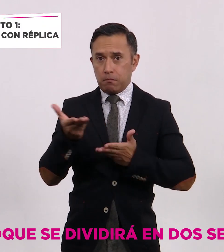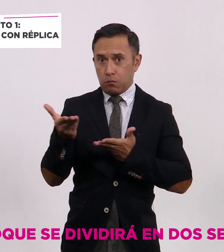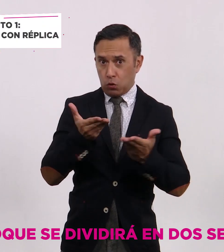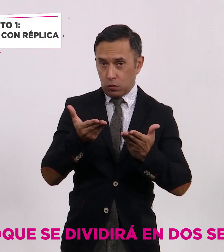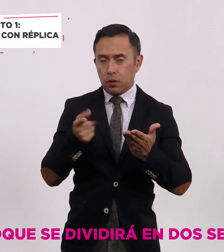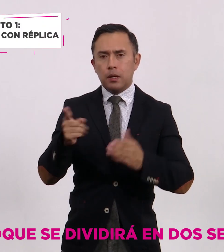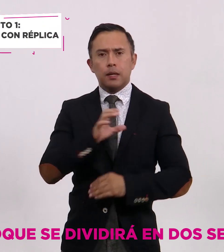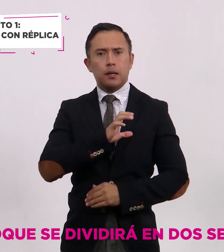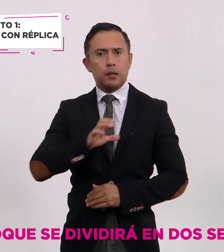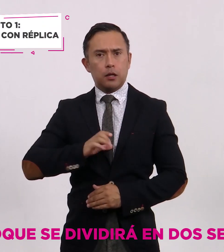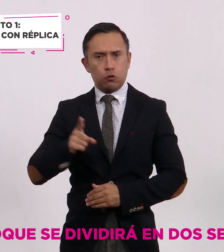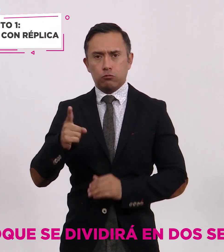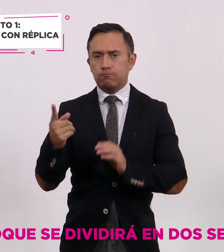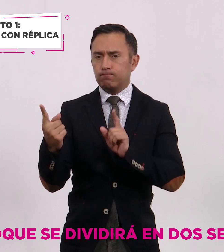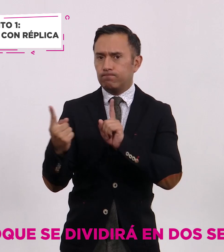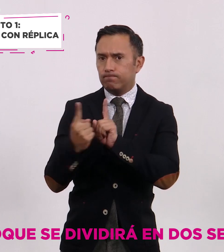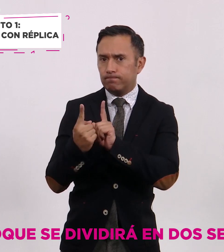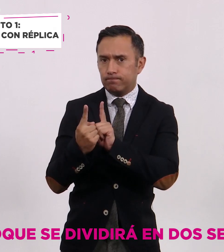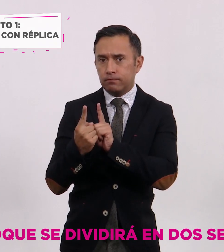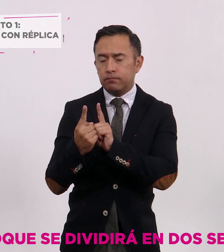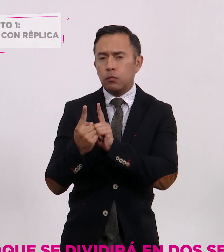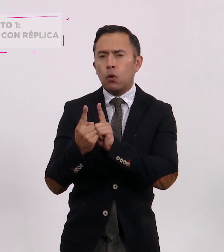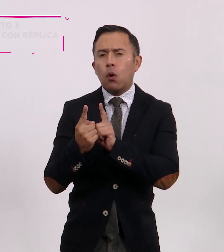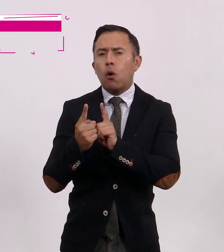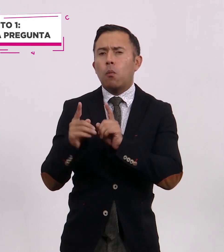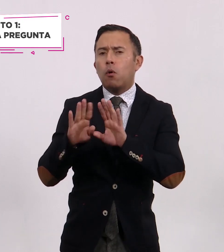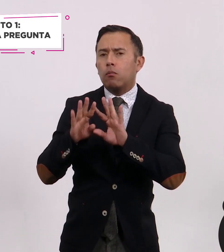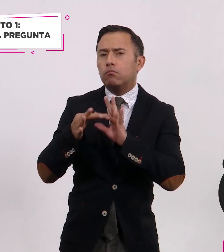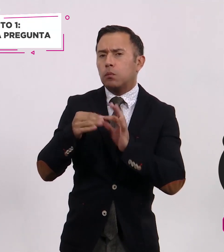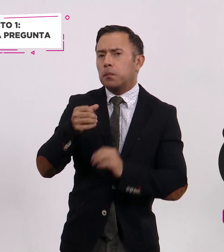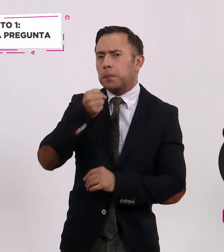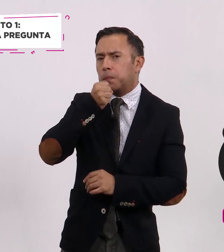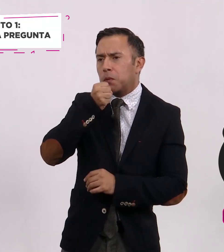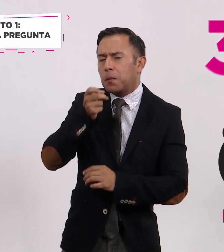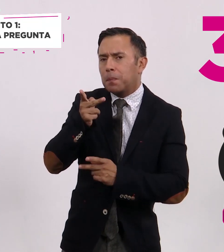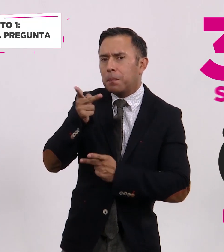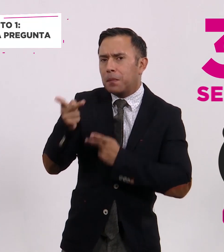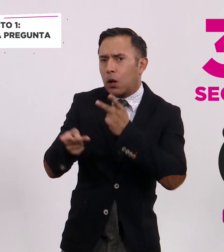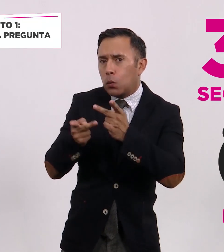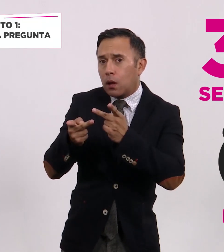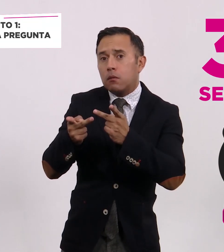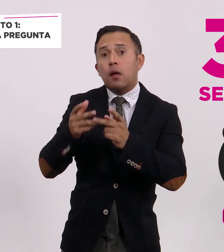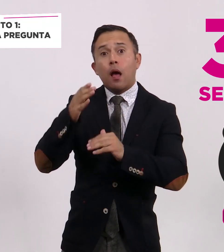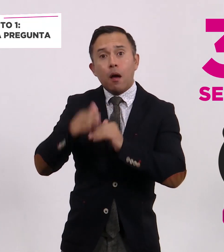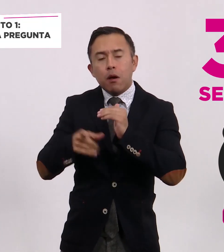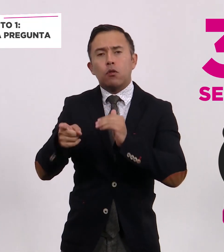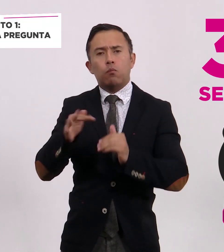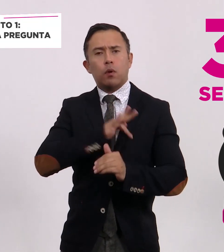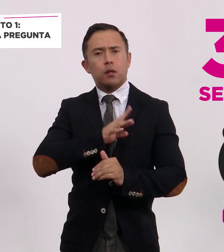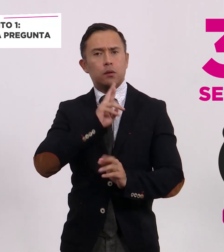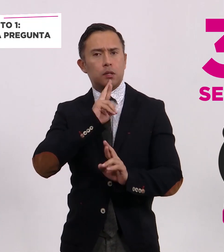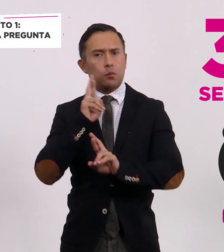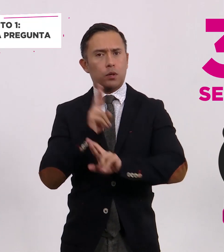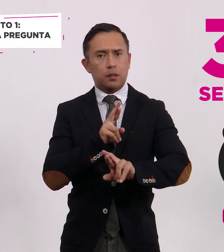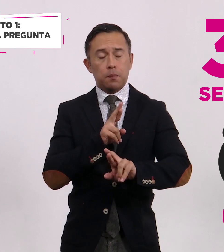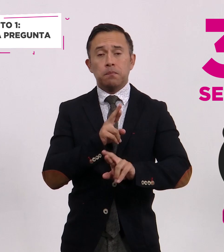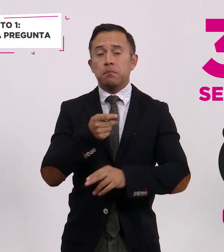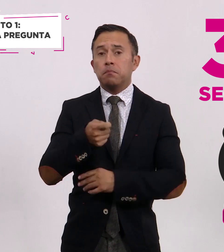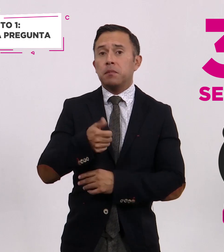a través de mini entrevistas con réplica primero la moderación planteará en 30 segundos una pregunta específica para un